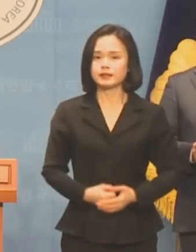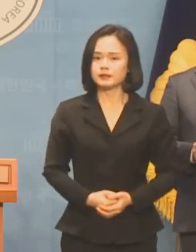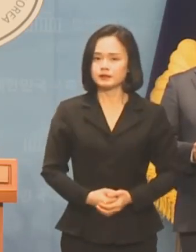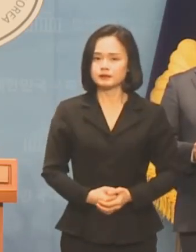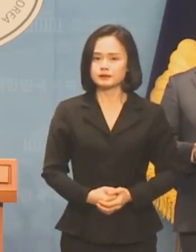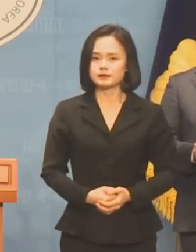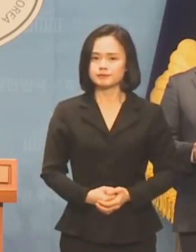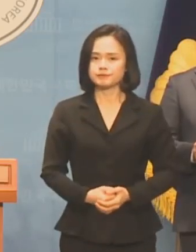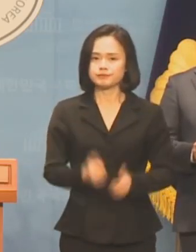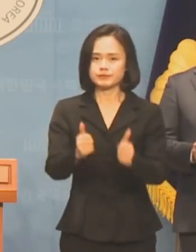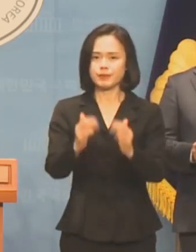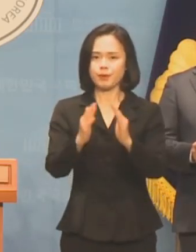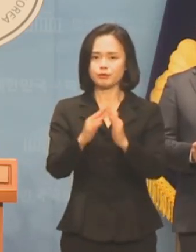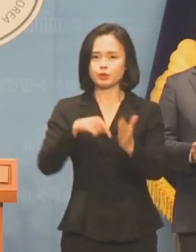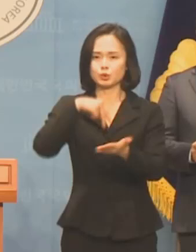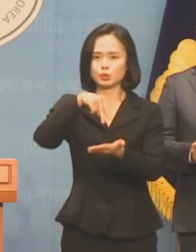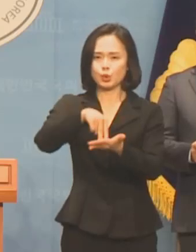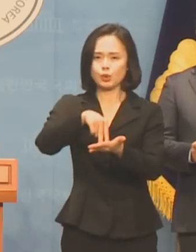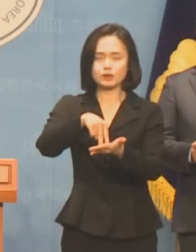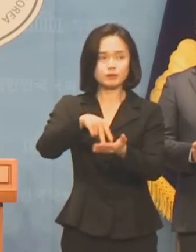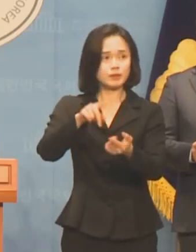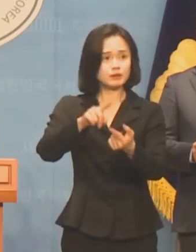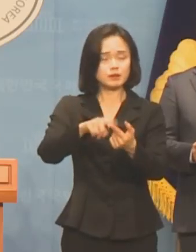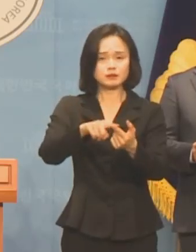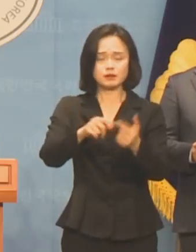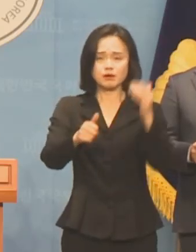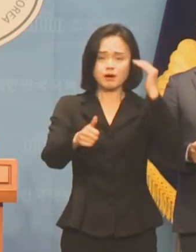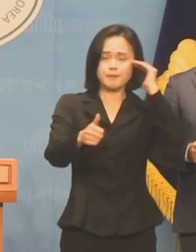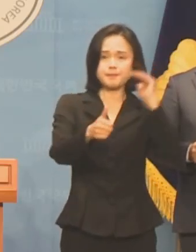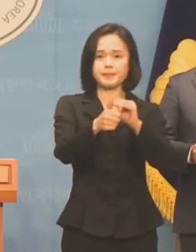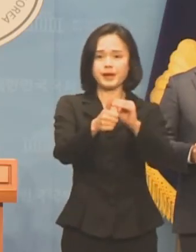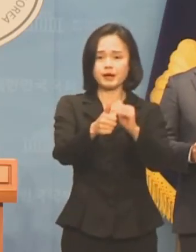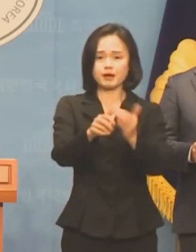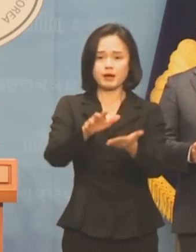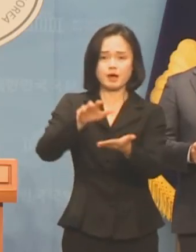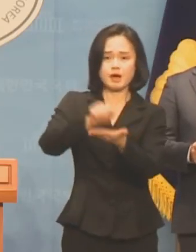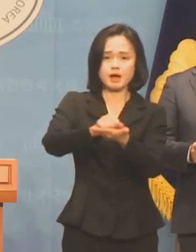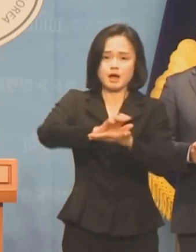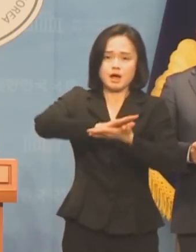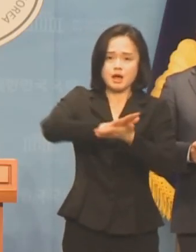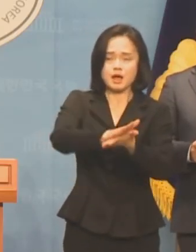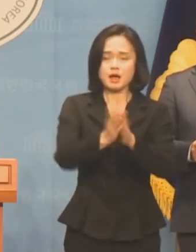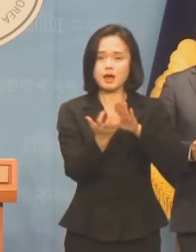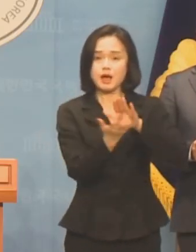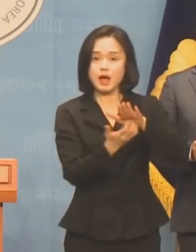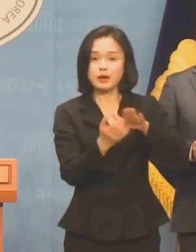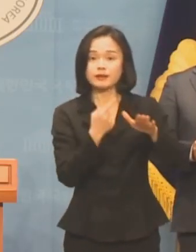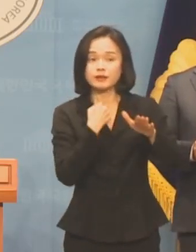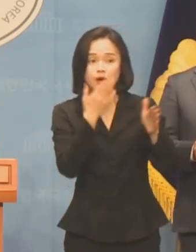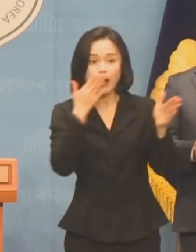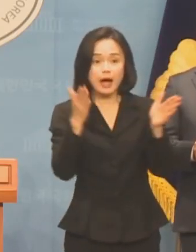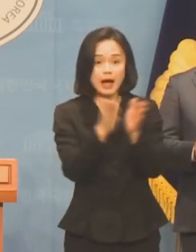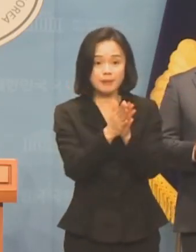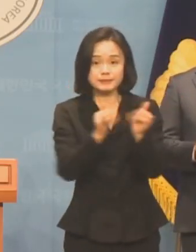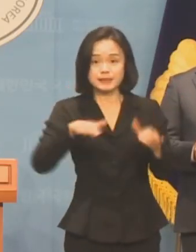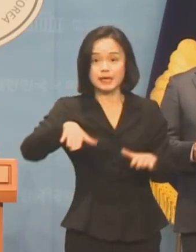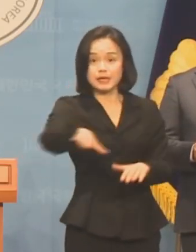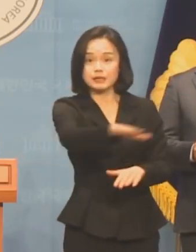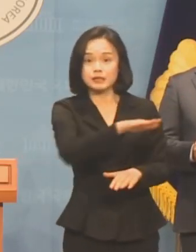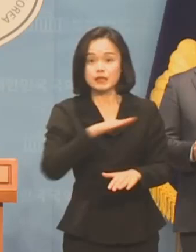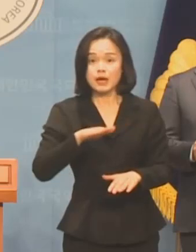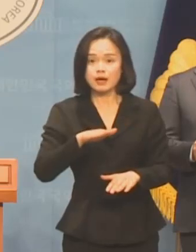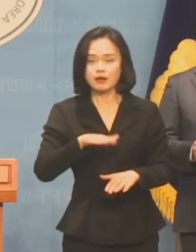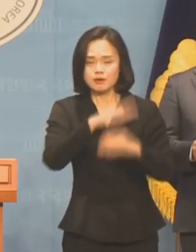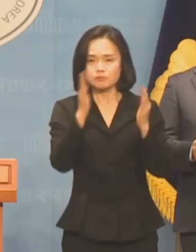사법부의 독립을 침해하고 유린하려 했던 이에 관련된 모든 책임자는 지위 고하를 막론하고